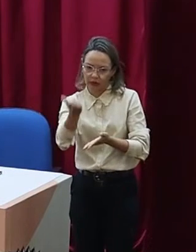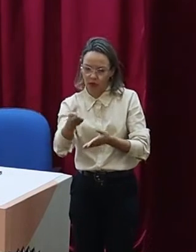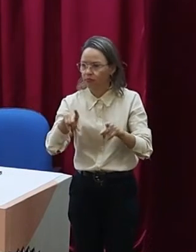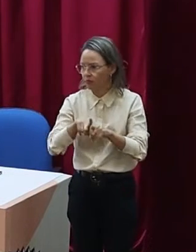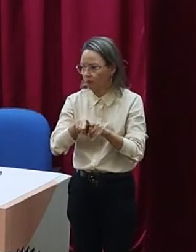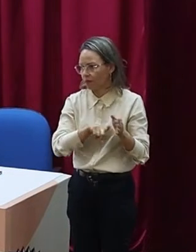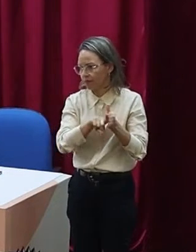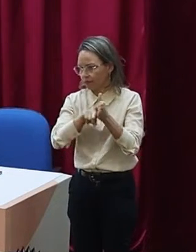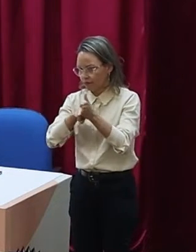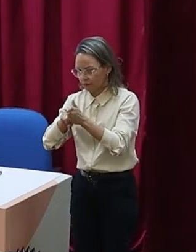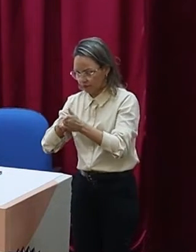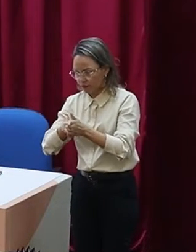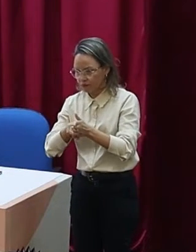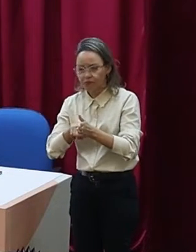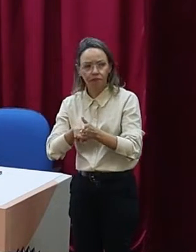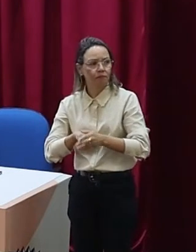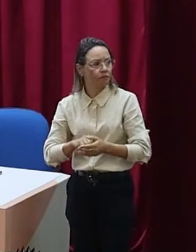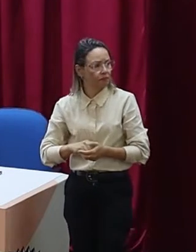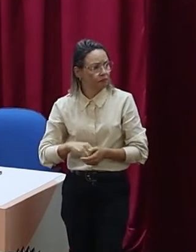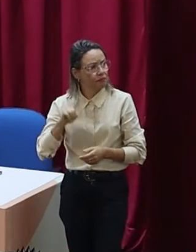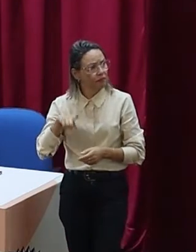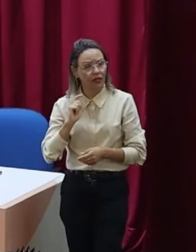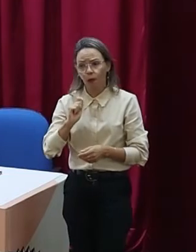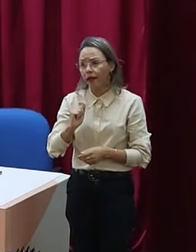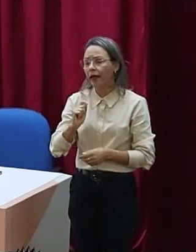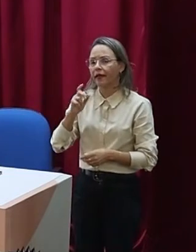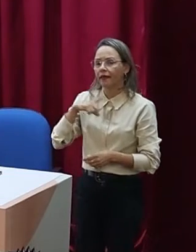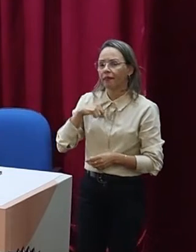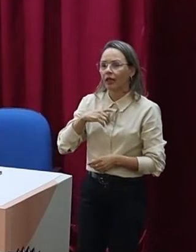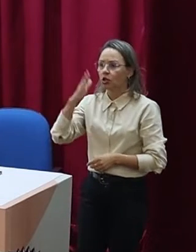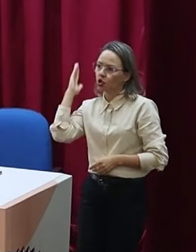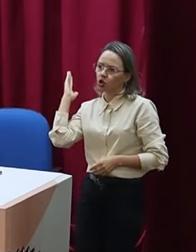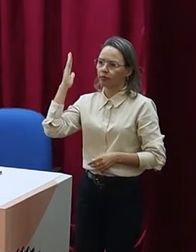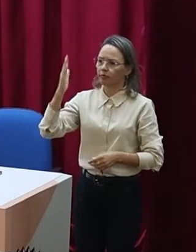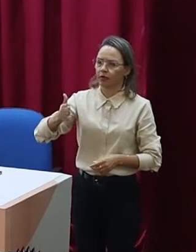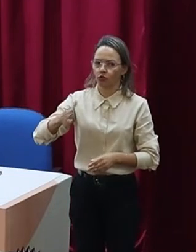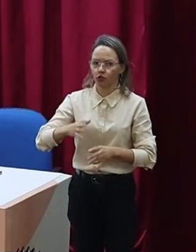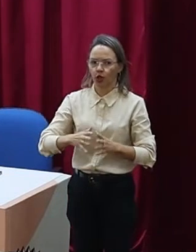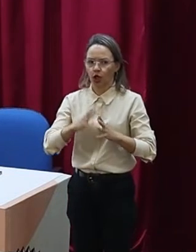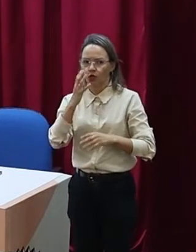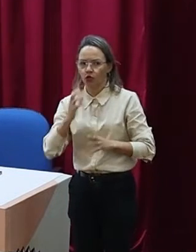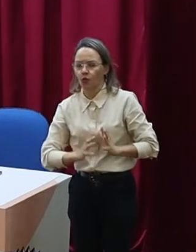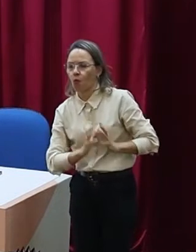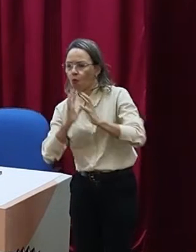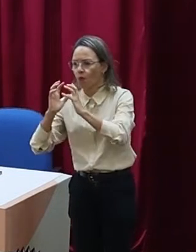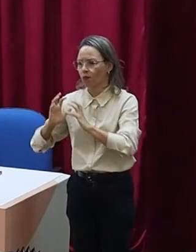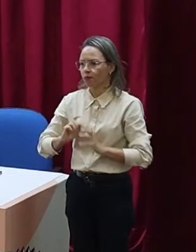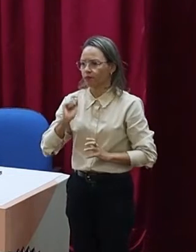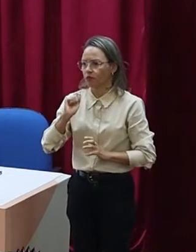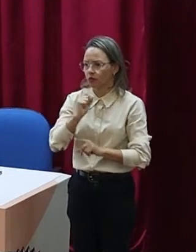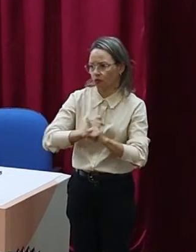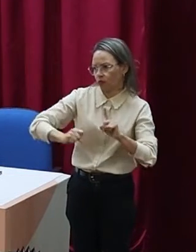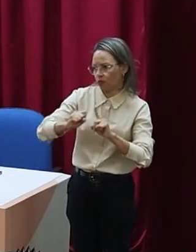da pesquisadora Caroline Santos, são aqueles que emergem diretamente de conflitos sociais ou de políticas públicas